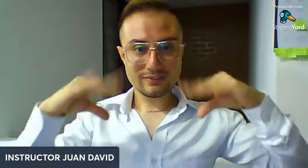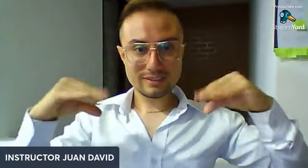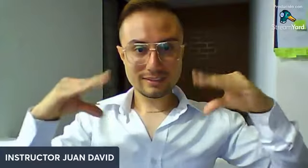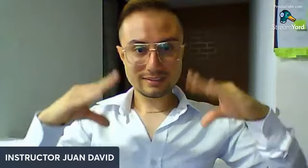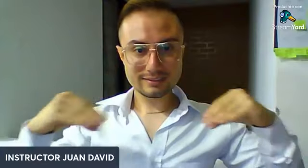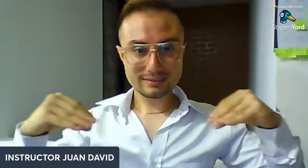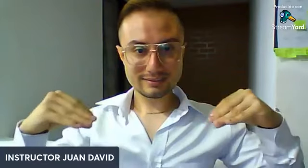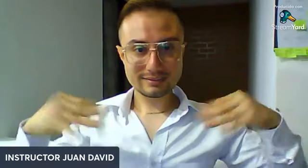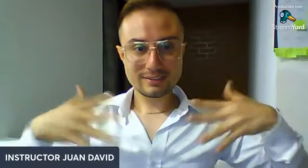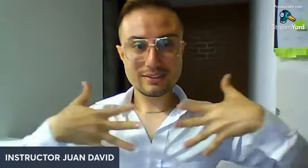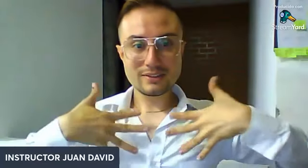feliz Navidad,